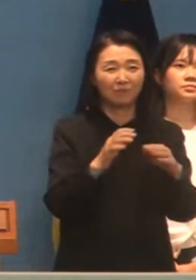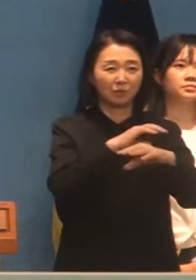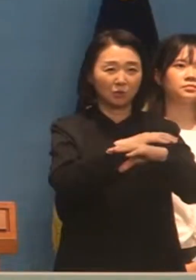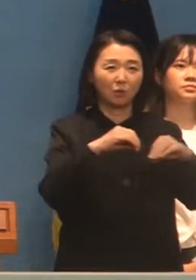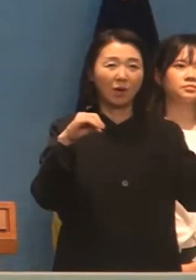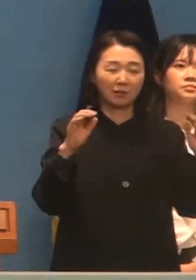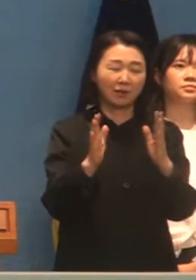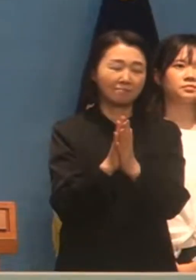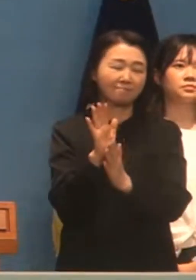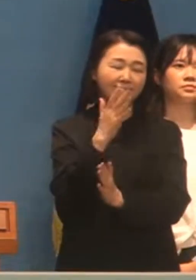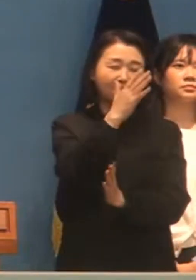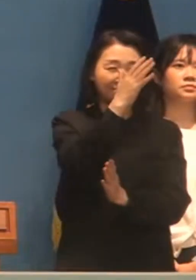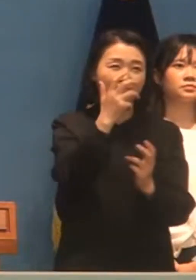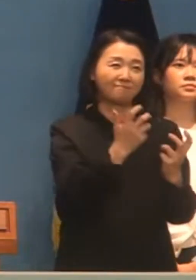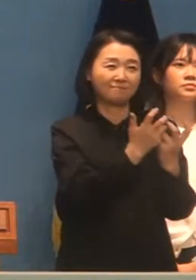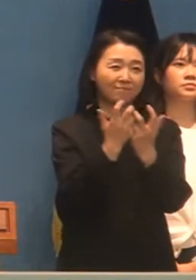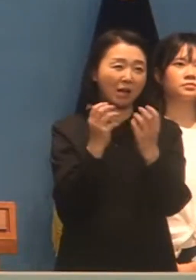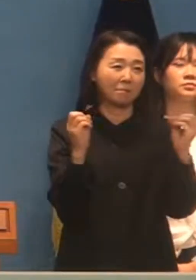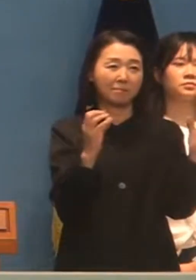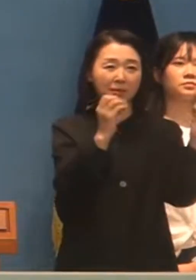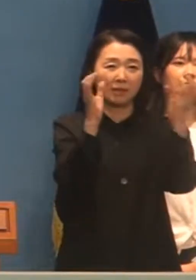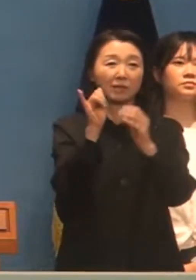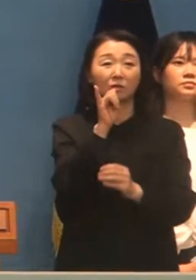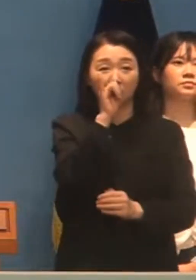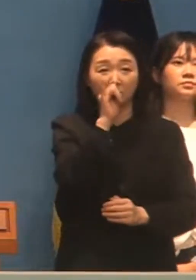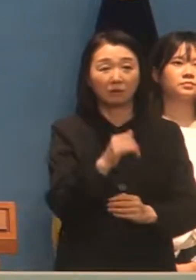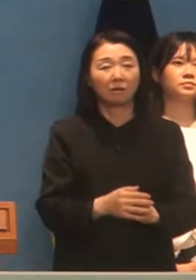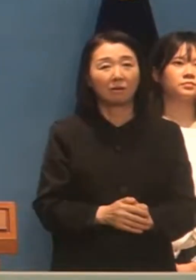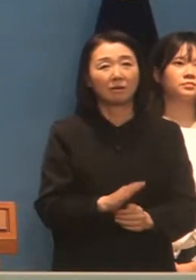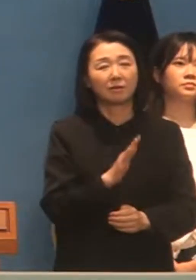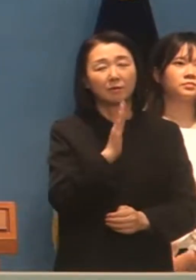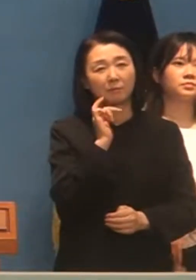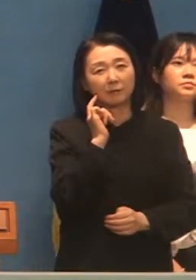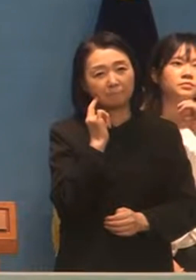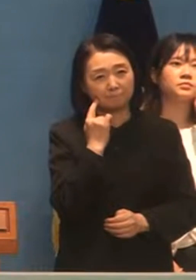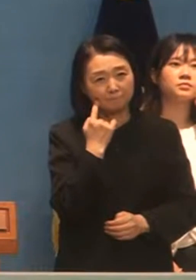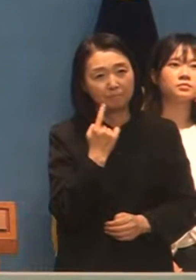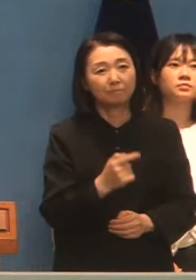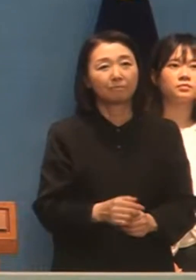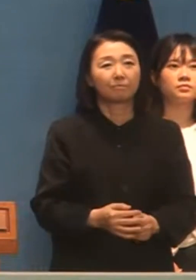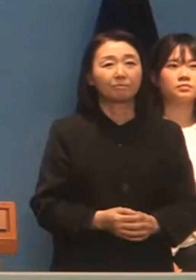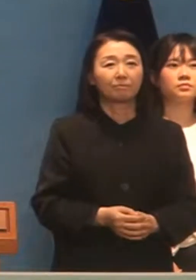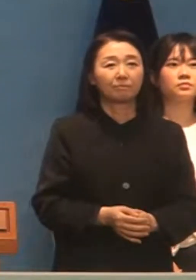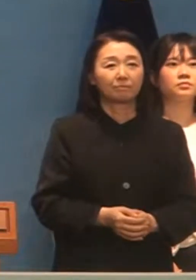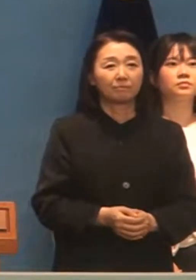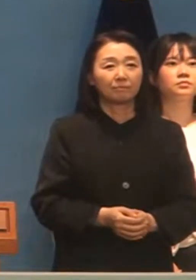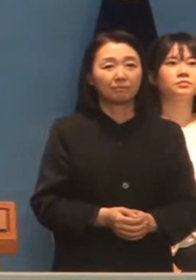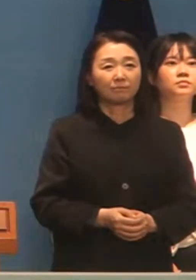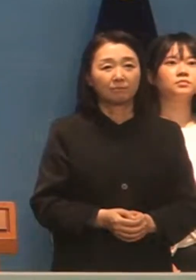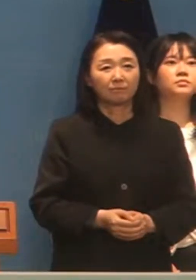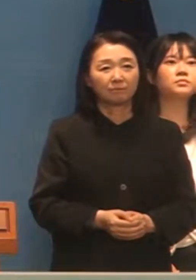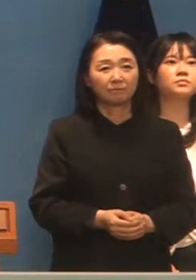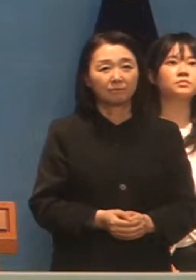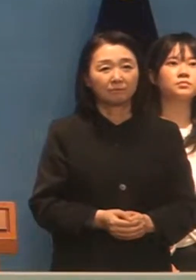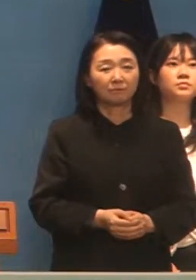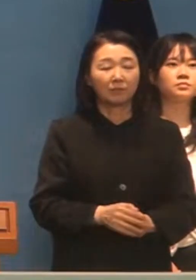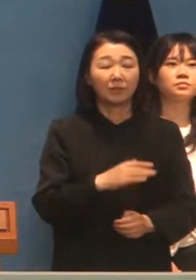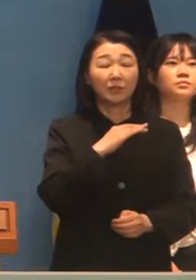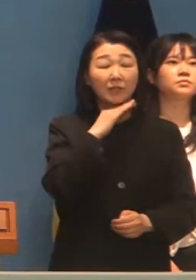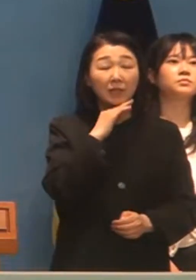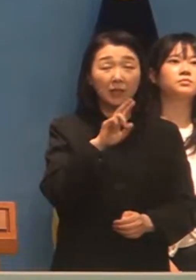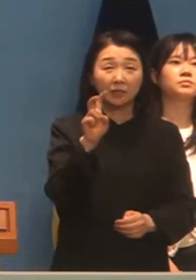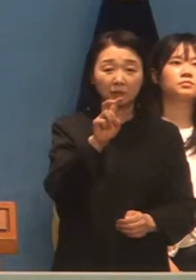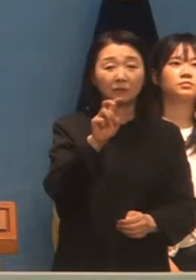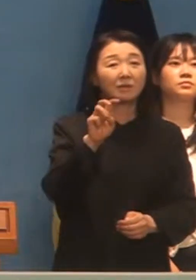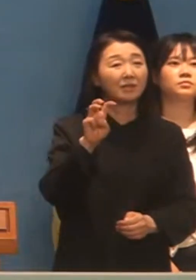광장을 찬란하게 수놓았던 빛의 파도는 참으로 아름다웠습니다. 무엇보다 2030